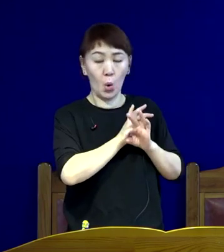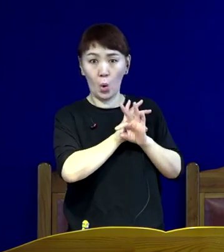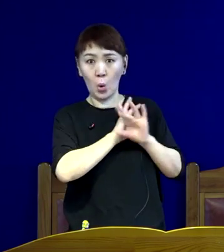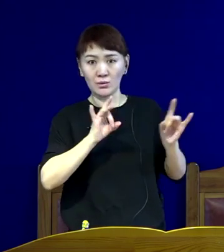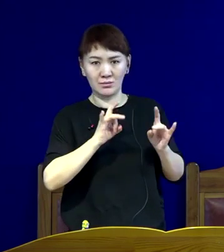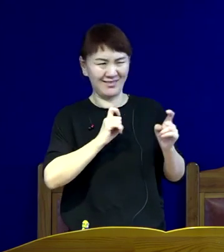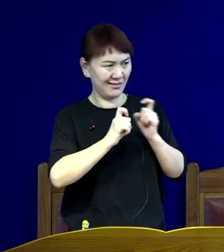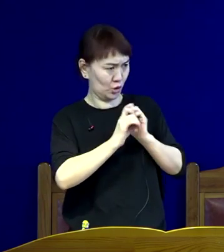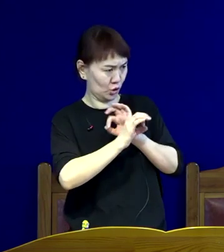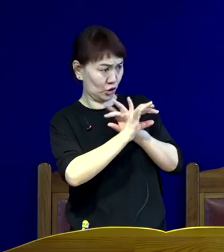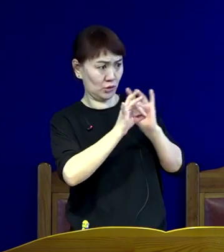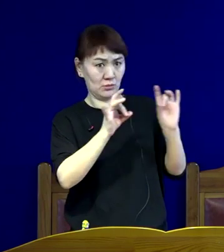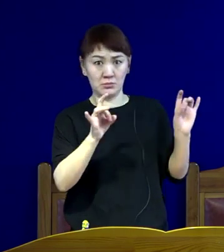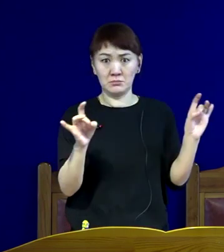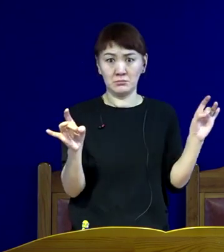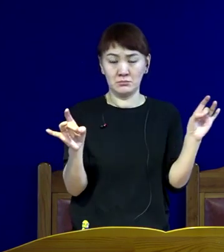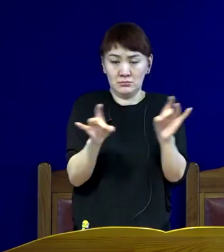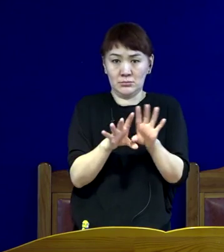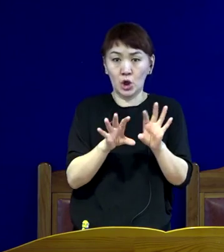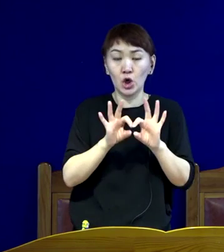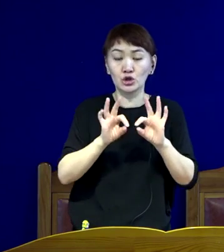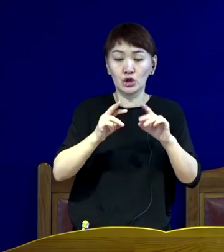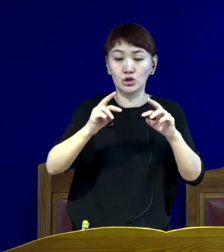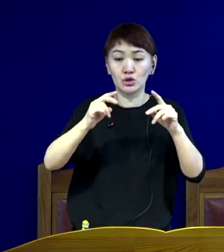маань юу вэ гэхээр би үнэхээр нэг зүйл гайхаж ирсэн.